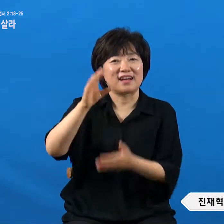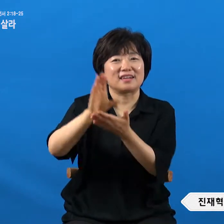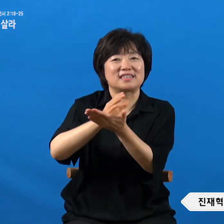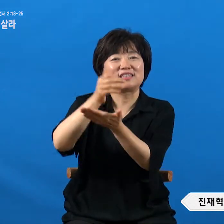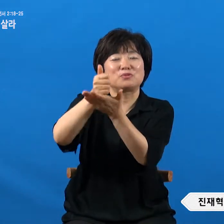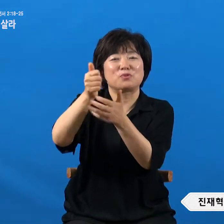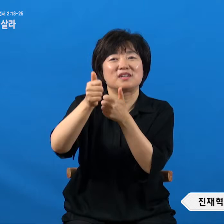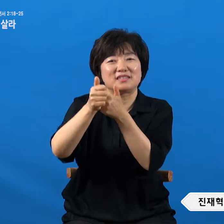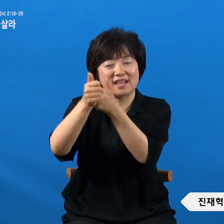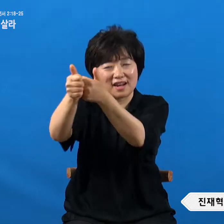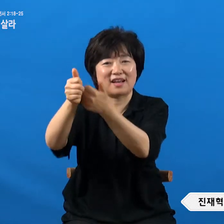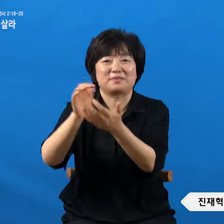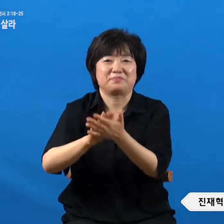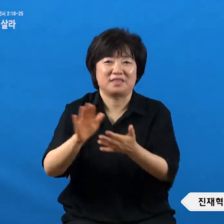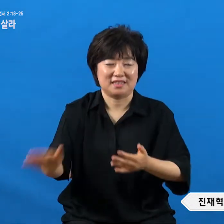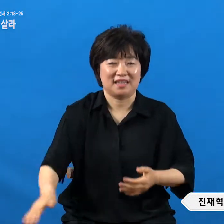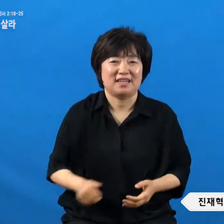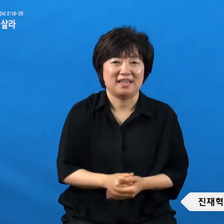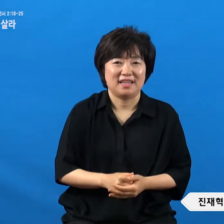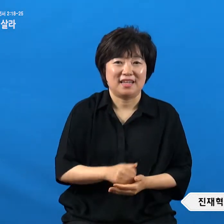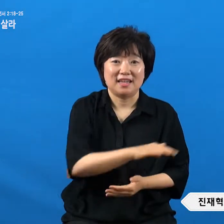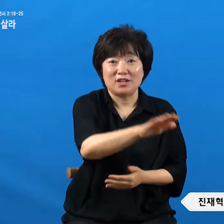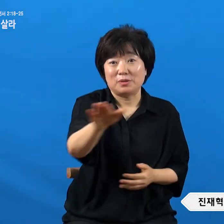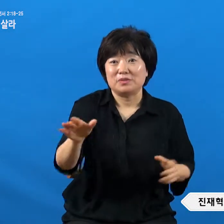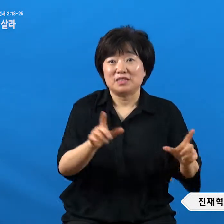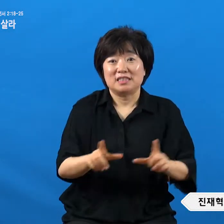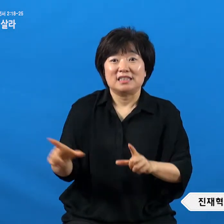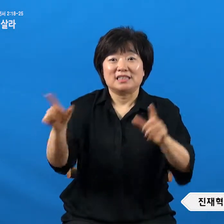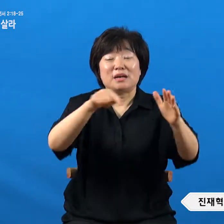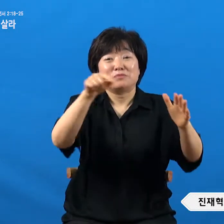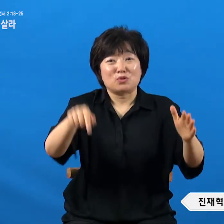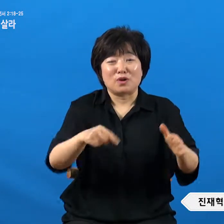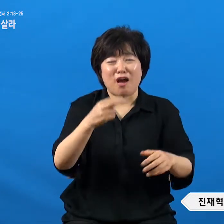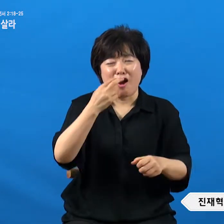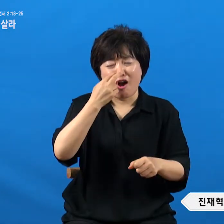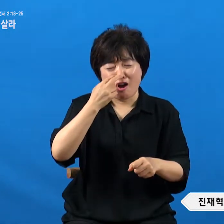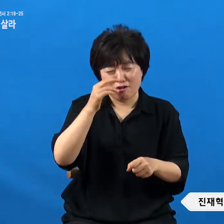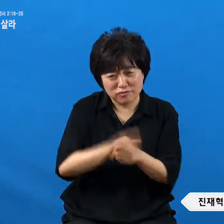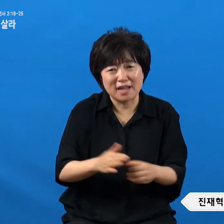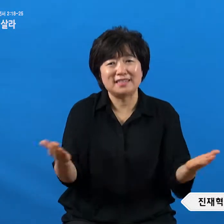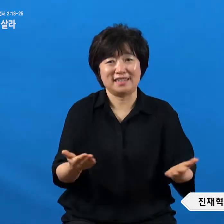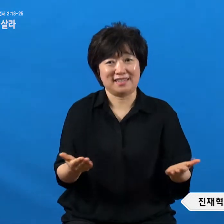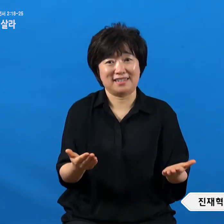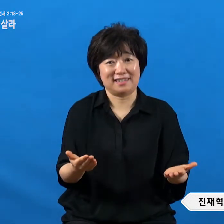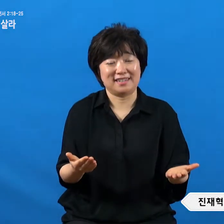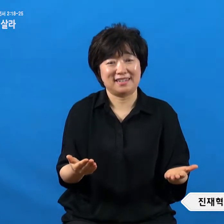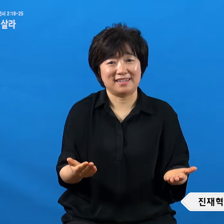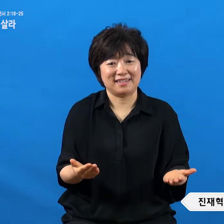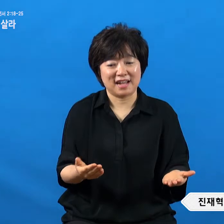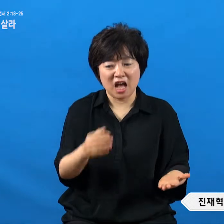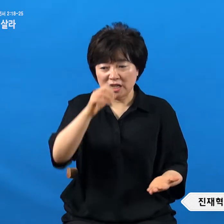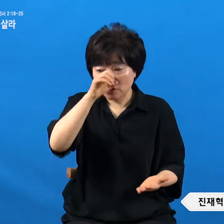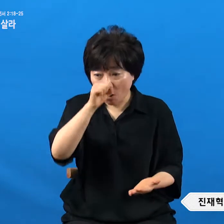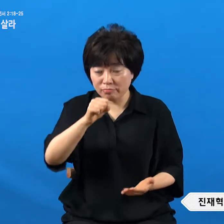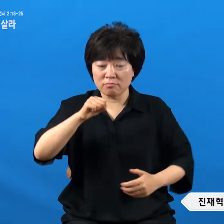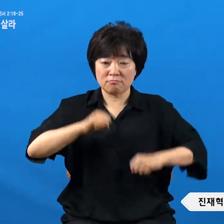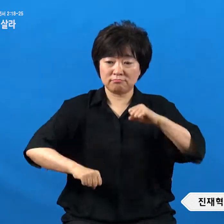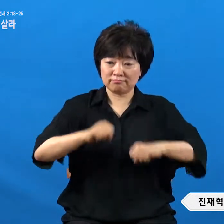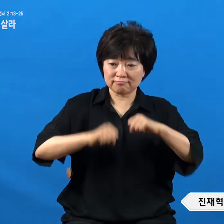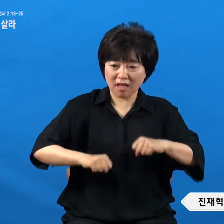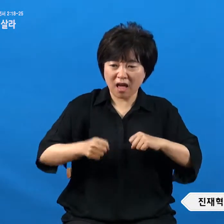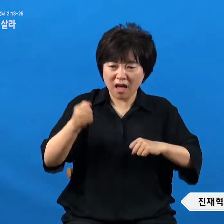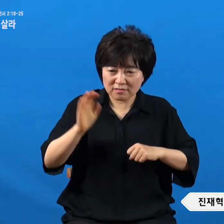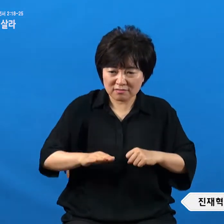그리스도를 따라갑니다. 우리 삶 가운데 부당한 고난, 선을